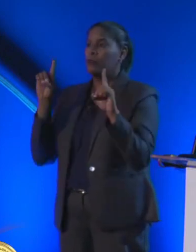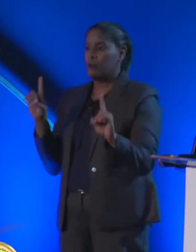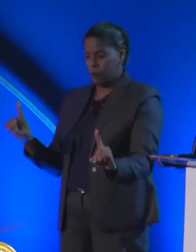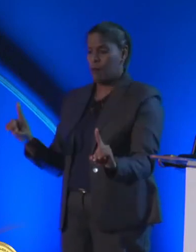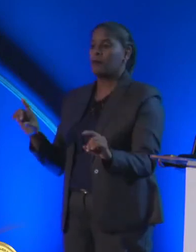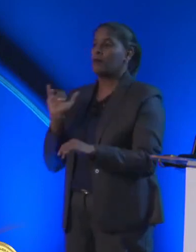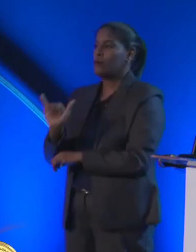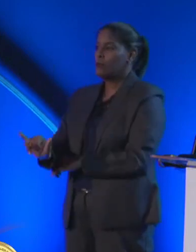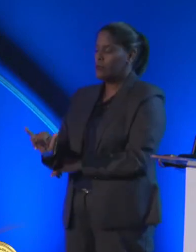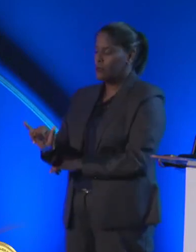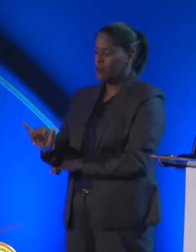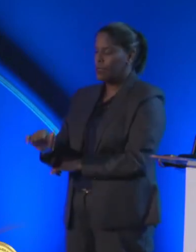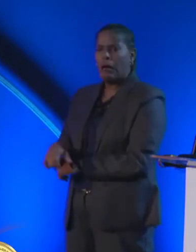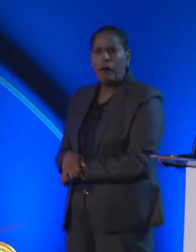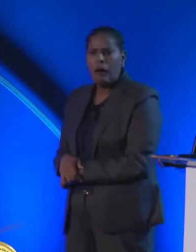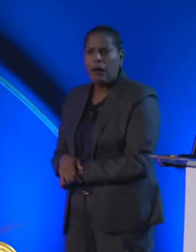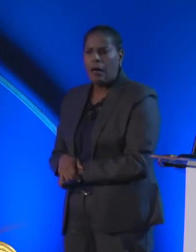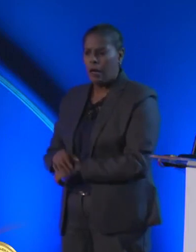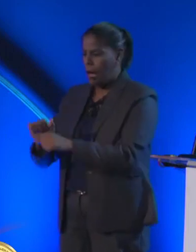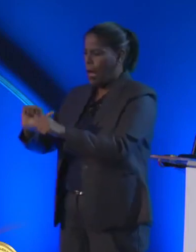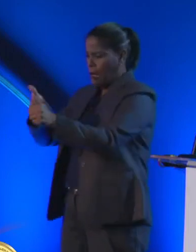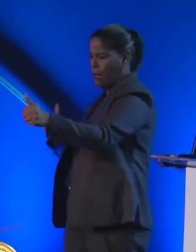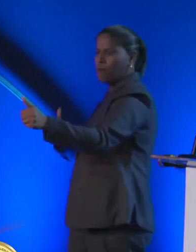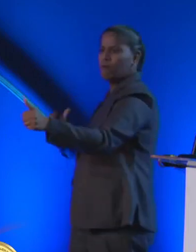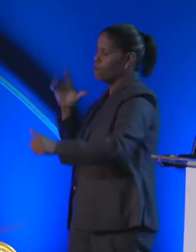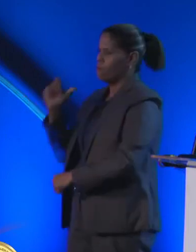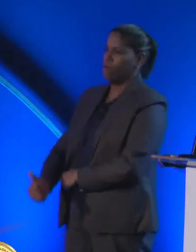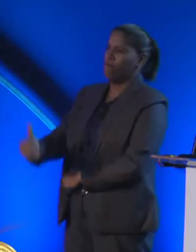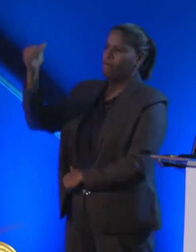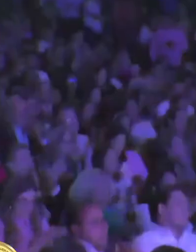que no admite demora